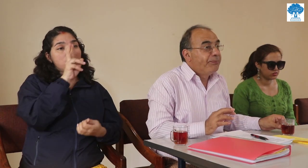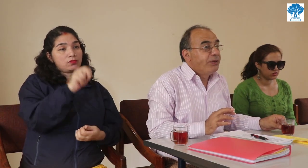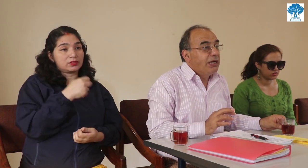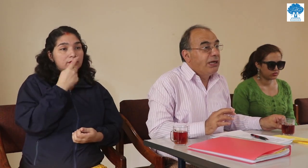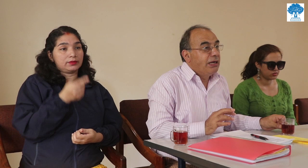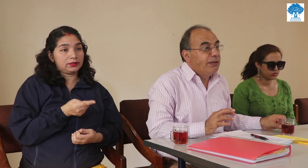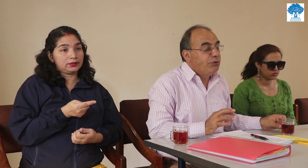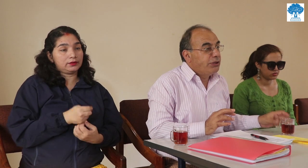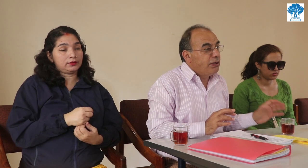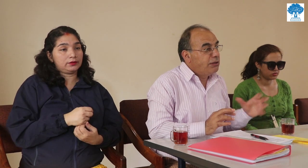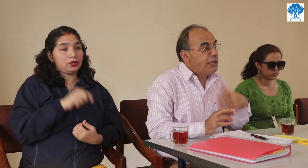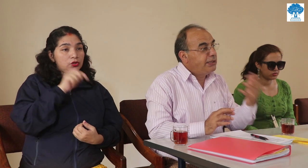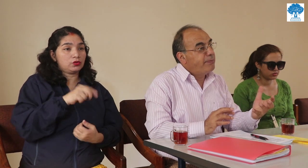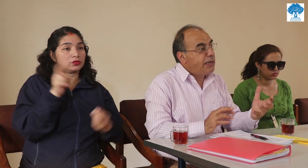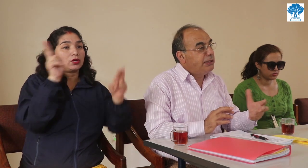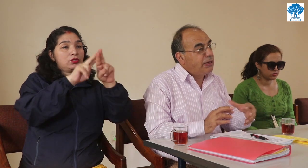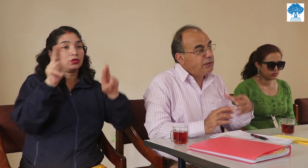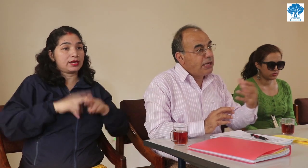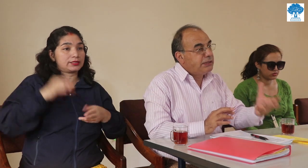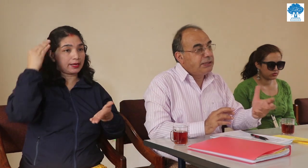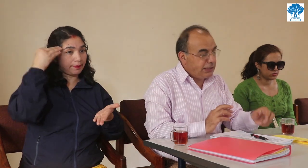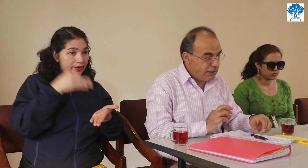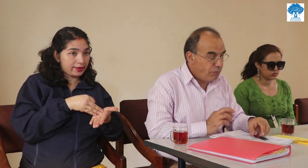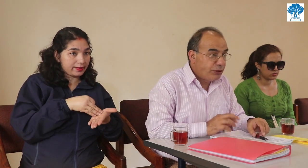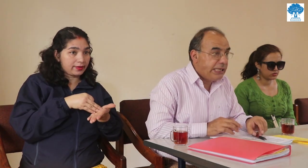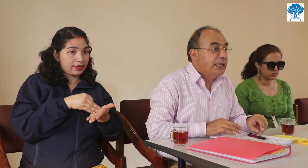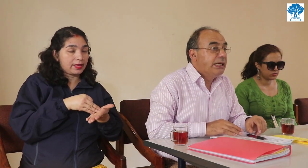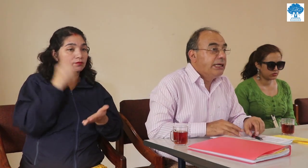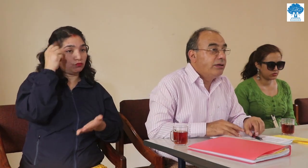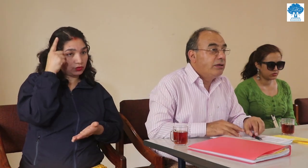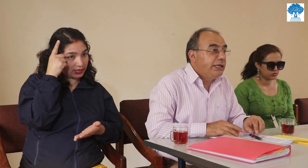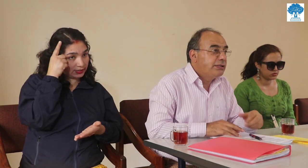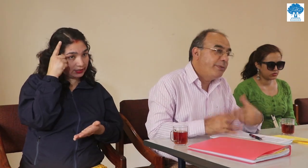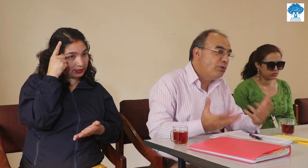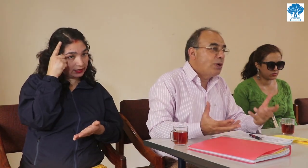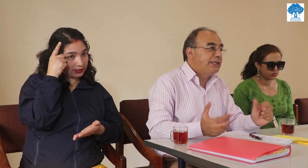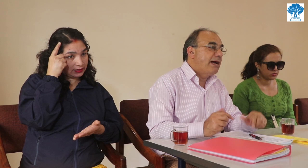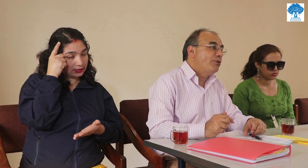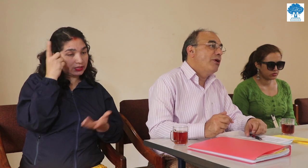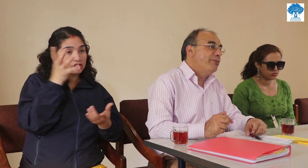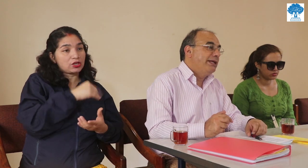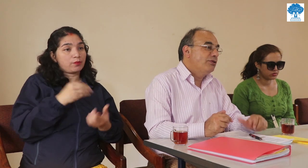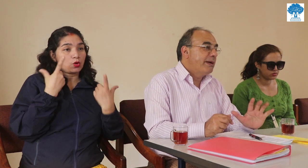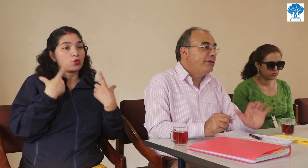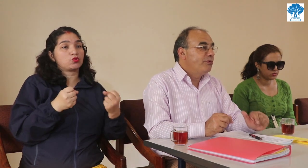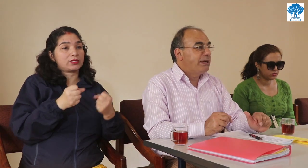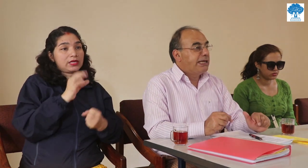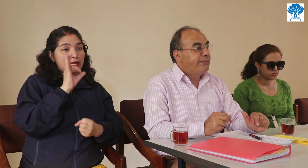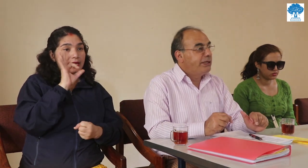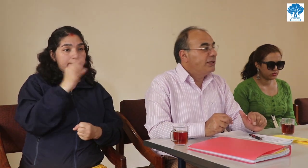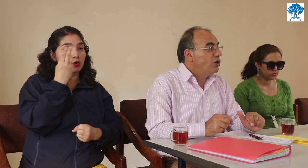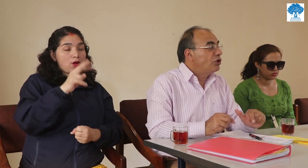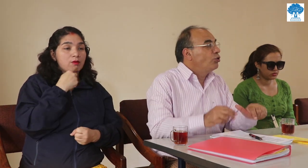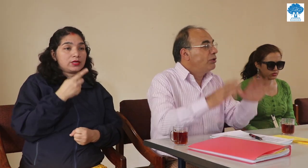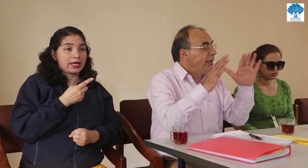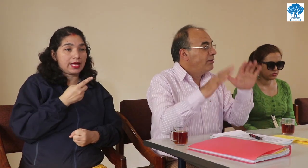भन्ने यो चाहिँ अन्तर्राष्ट्रिय मान्यता, अन्तर्राष्ट्रिय चाहिँ बुझाइ र यदि सबैको स्वास्थ्य राम्रो भयो भने स्वाभाविक रूपमा चाहिँ